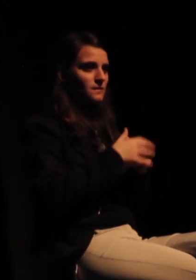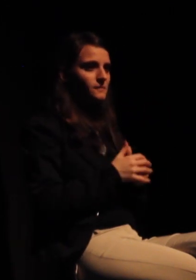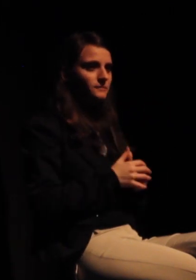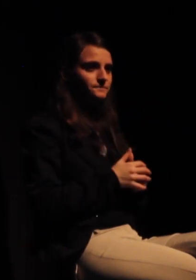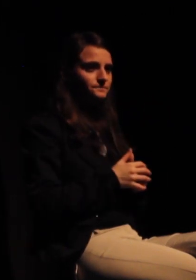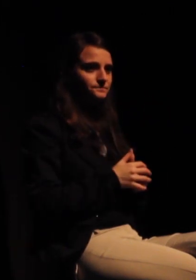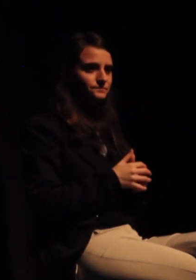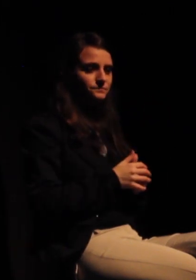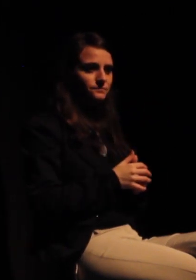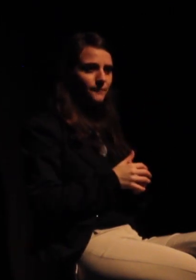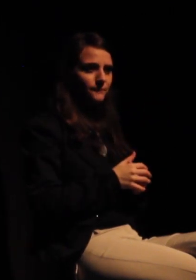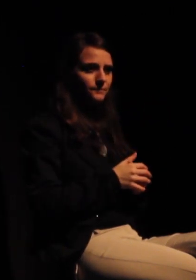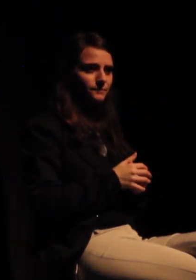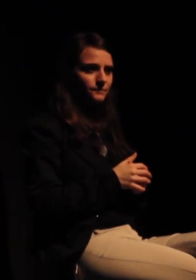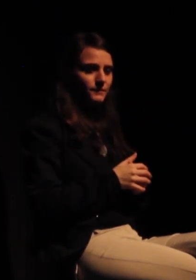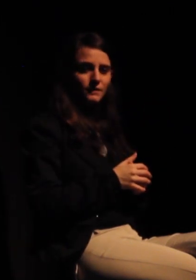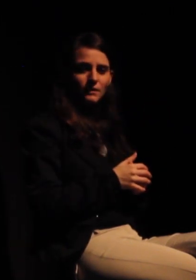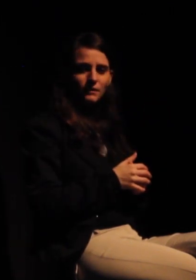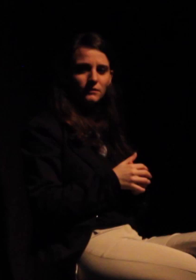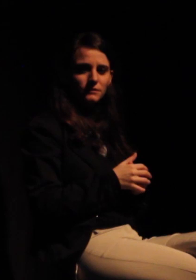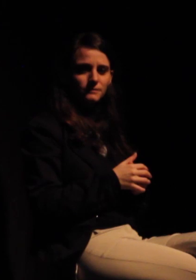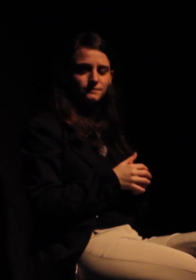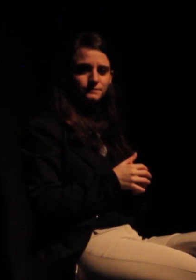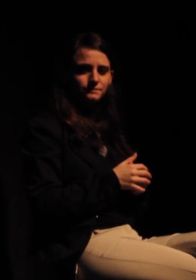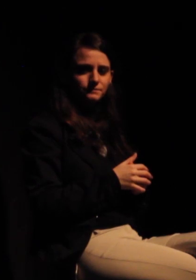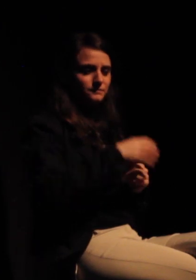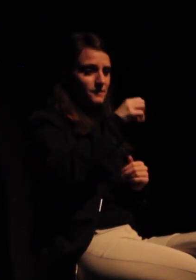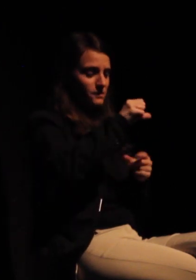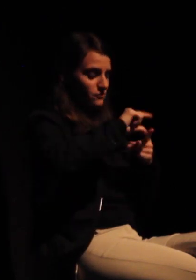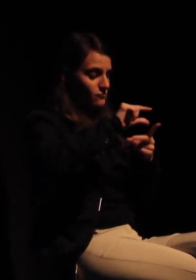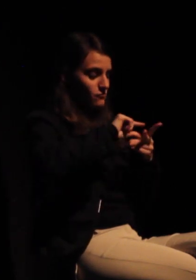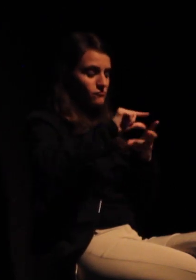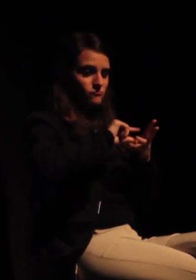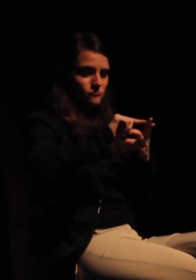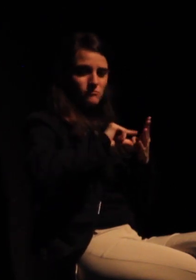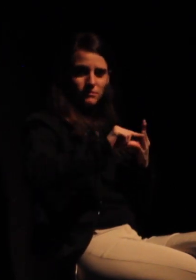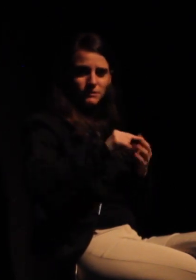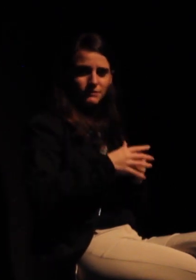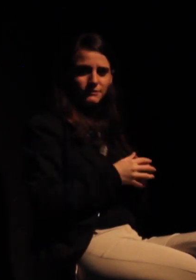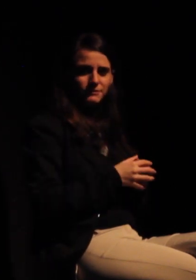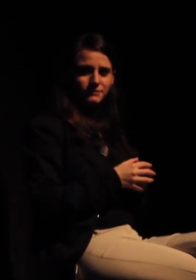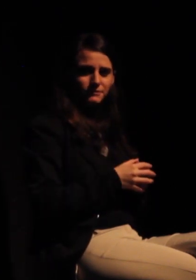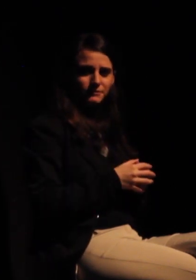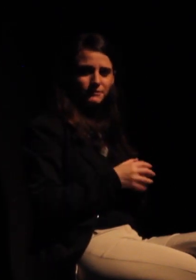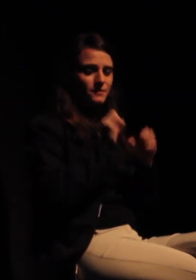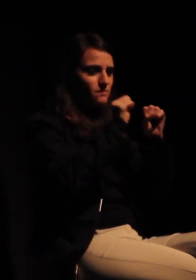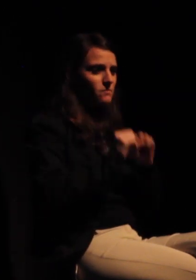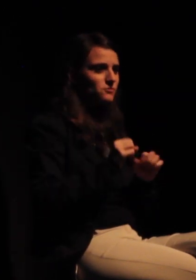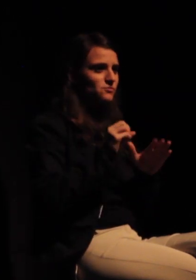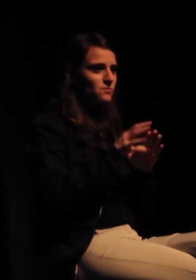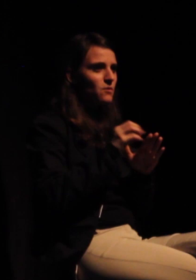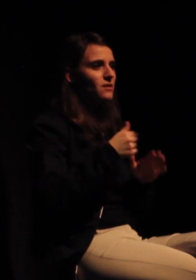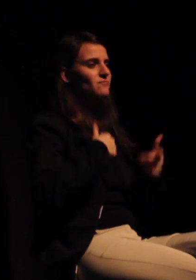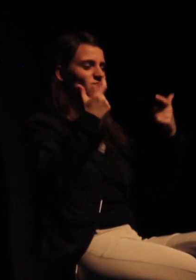Clara, e na primeira cena do livro, nas 9 linhas iniciais, ela diz para ele, pode ir que eu já